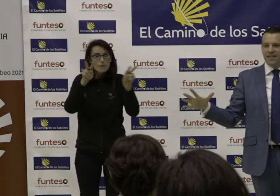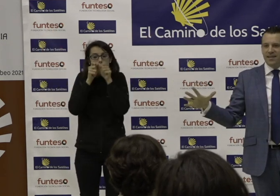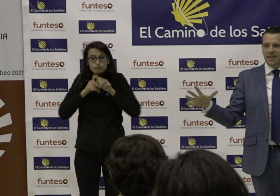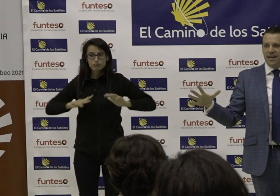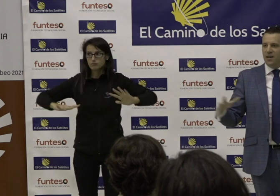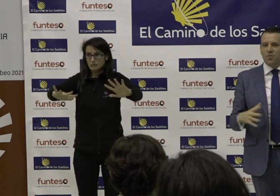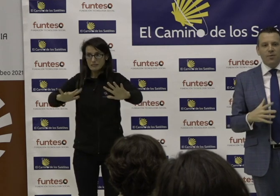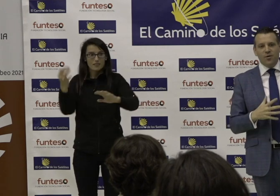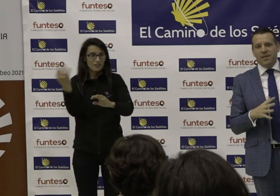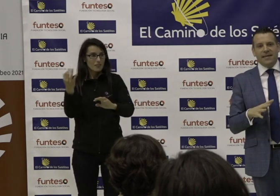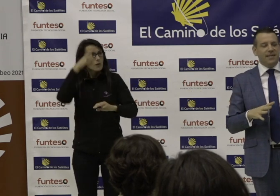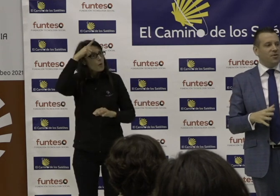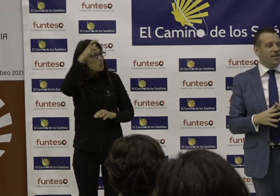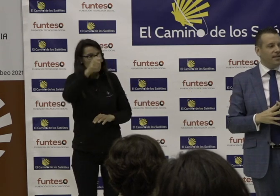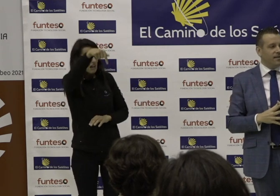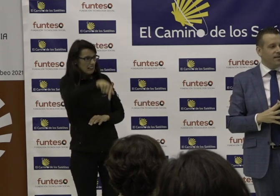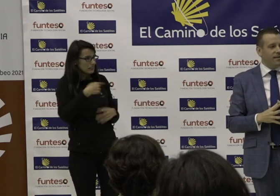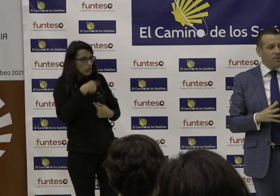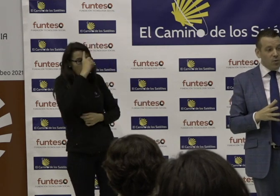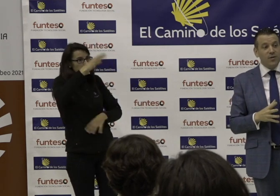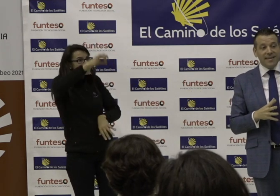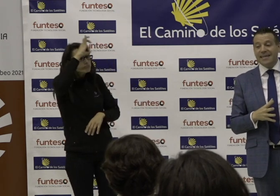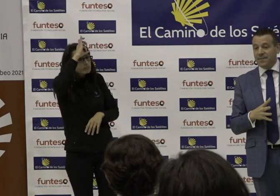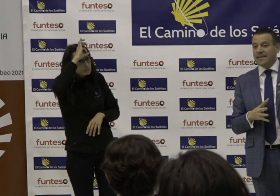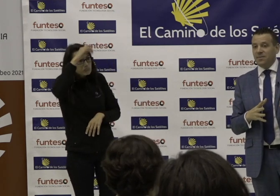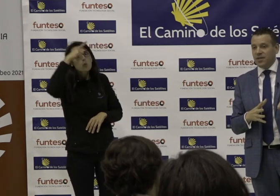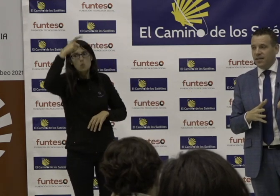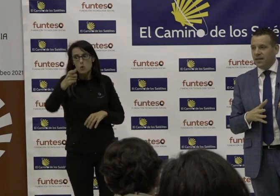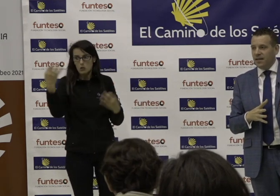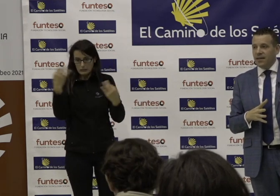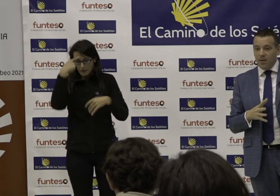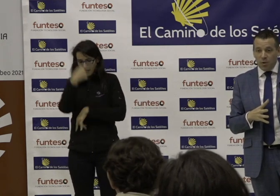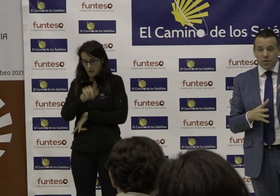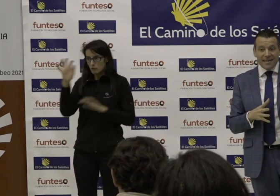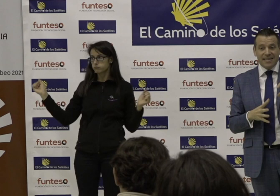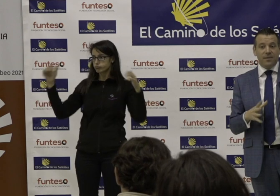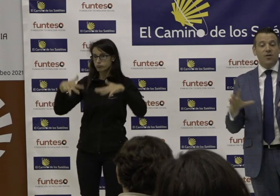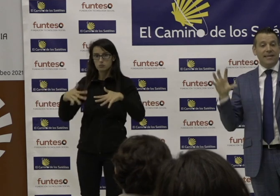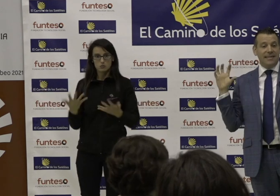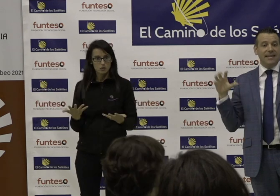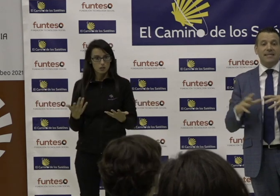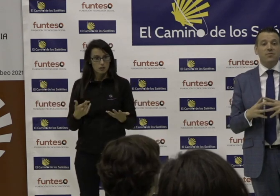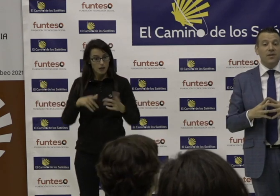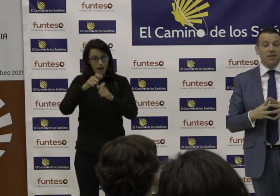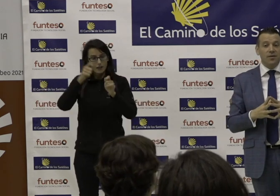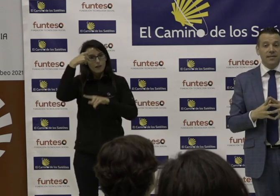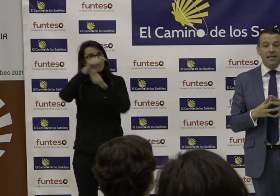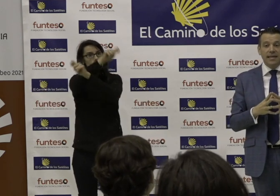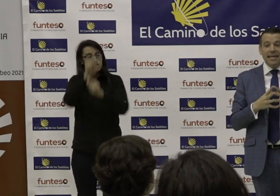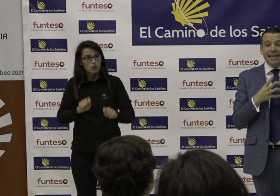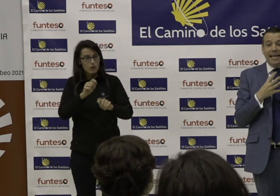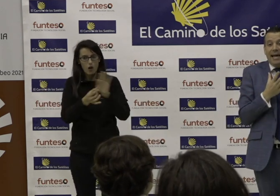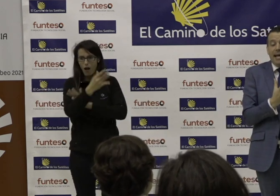llenar. El pueblo no sabe que estamos aquí, el pueblo tiene que saber que estamos aquí, el pueblo tiene que saber lo que existen estas